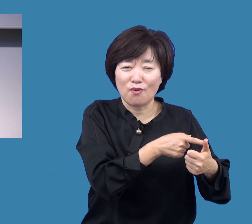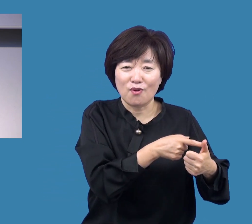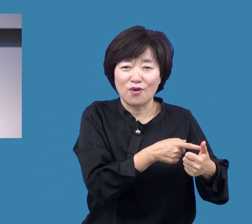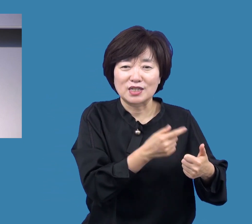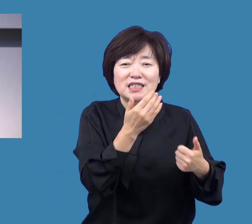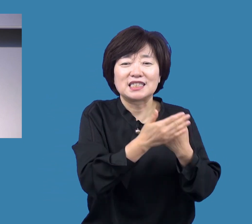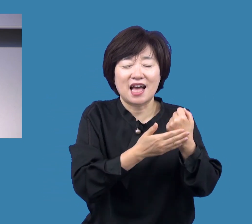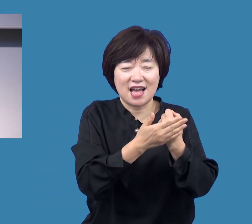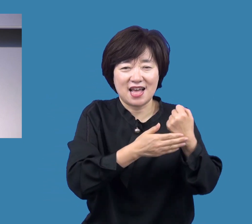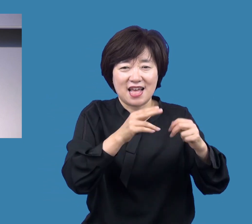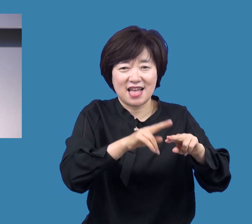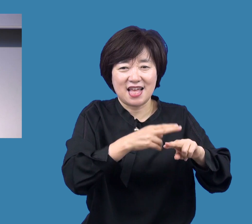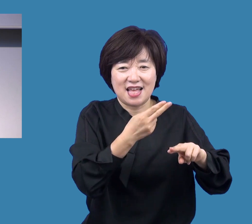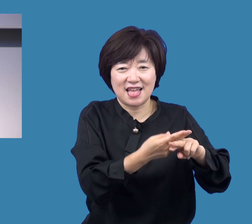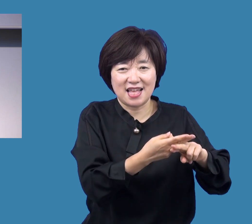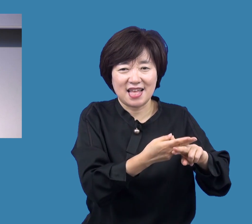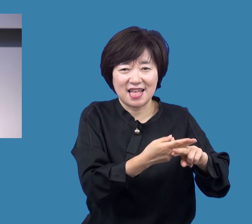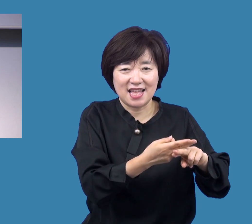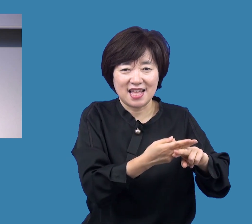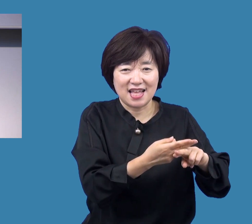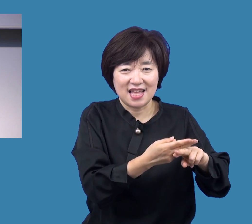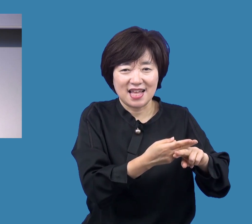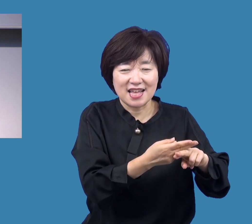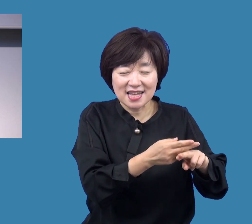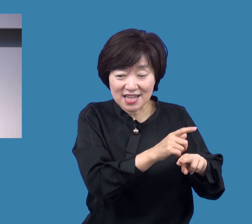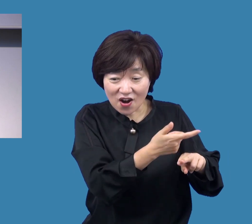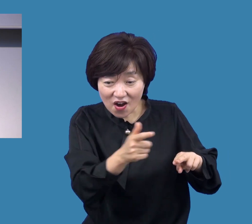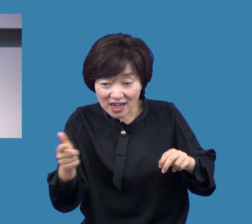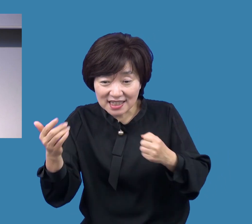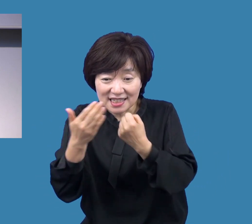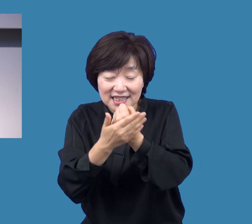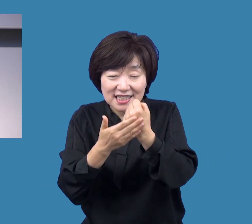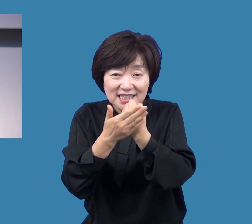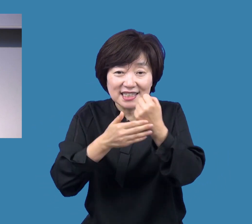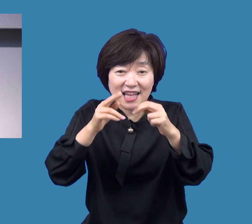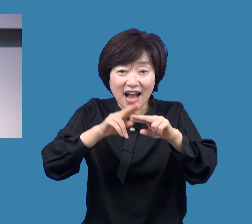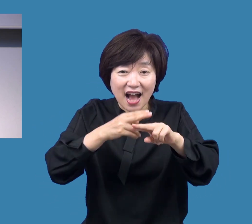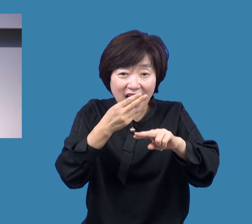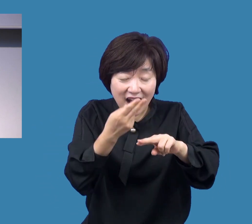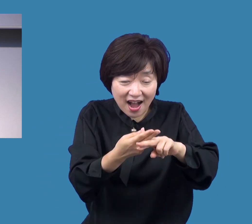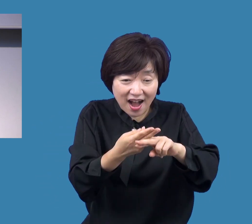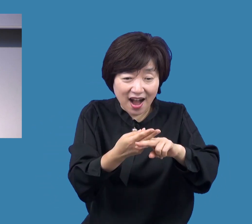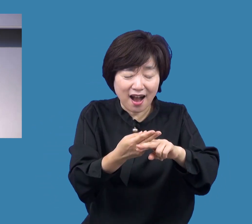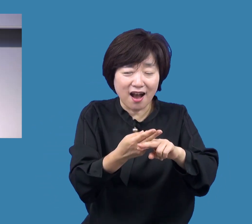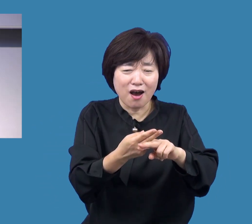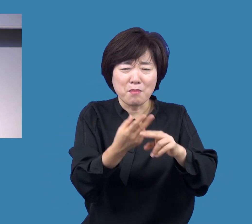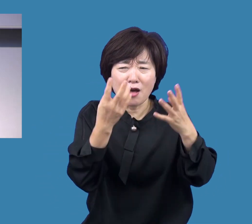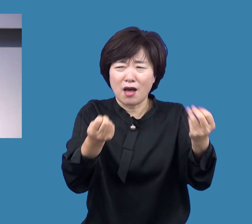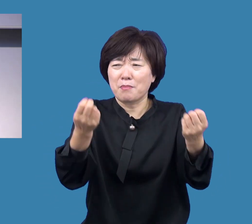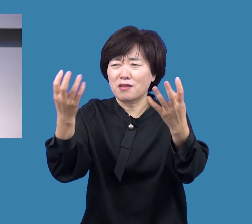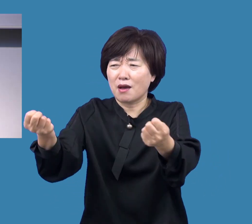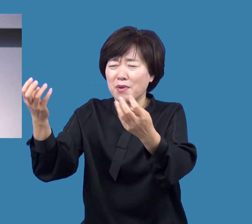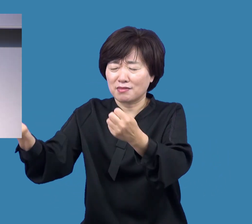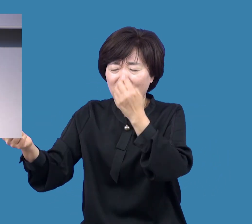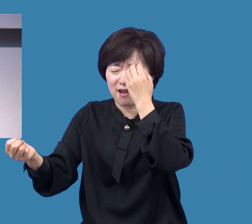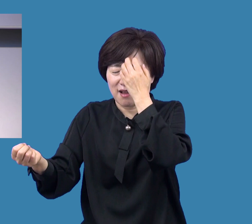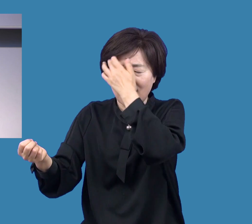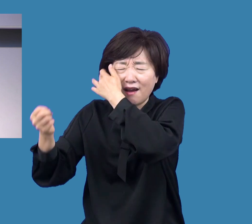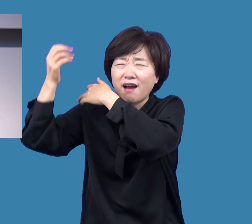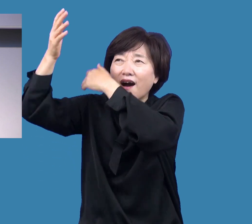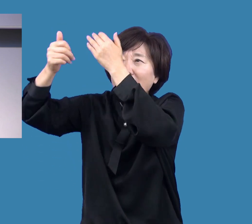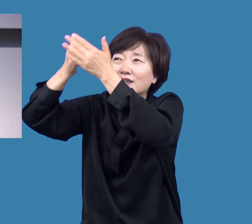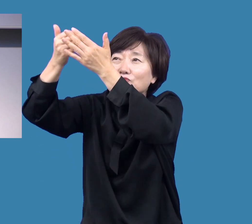주신 거니까. 그런데 이런 은사들, 그러니까 이 은사라고 얘기하면 굉장히 포괄적입니다. 하나님이 주신 것이 다